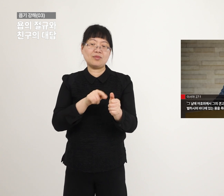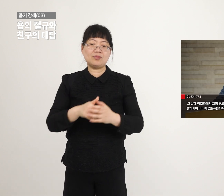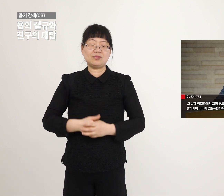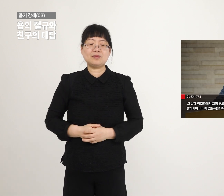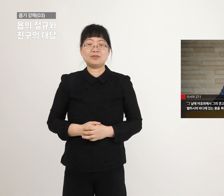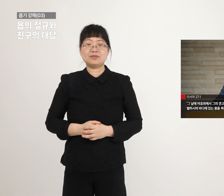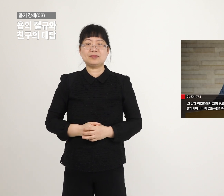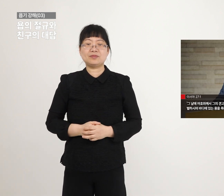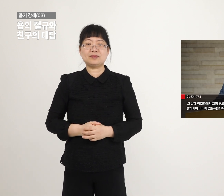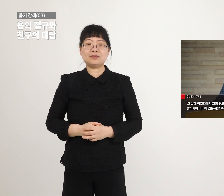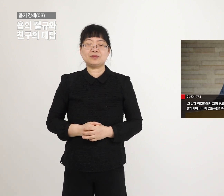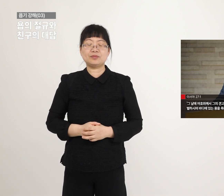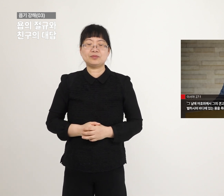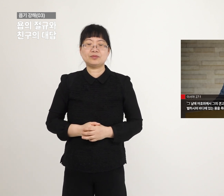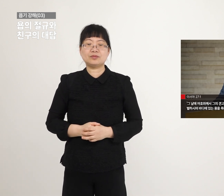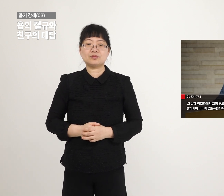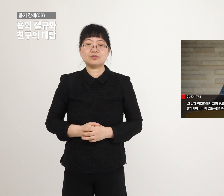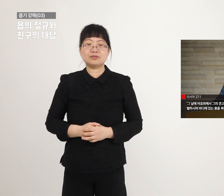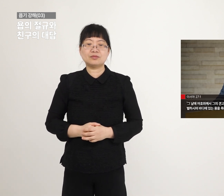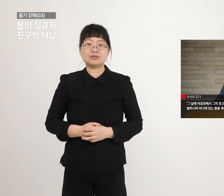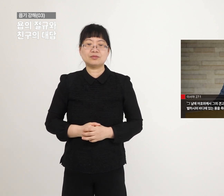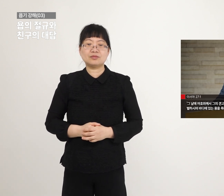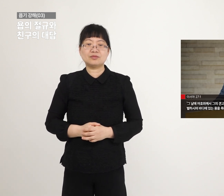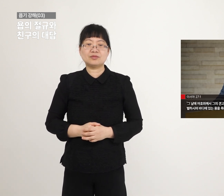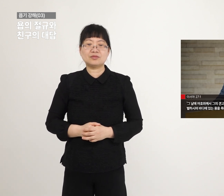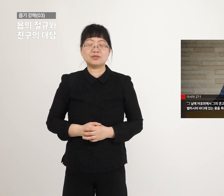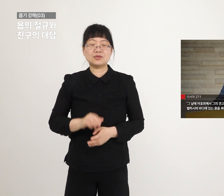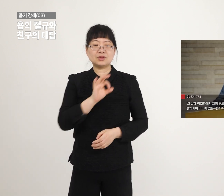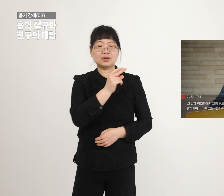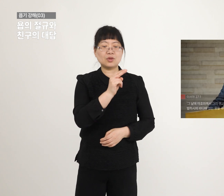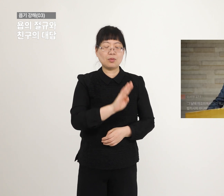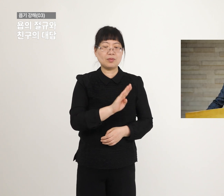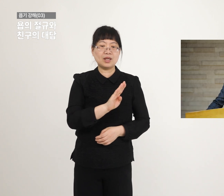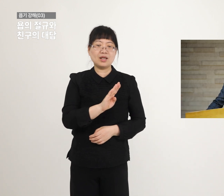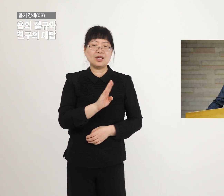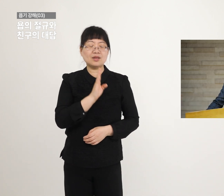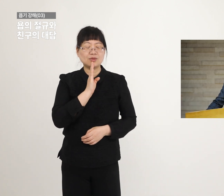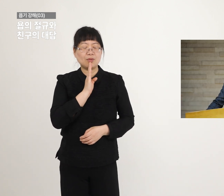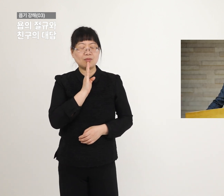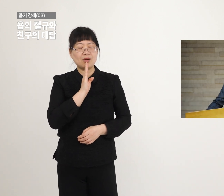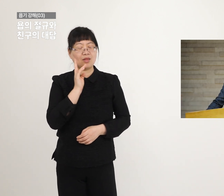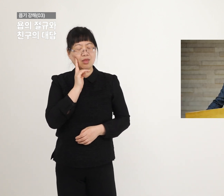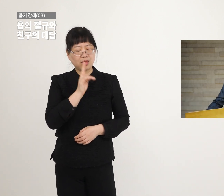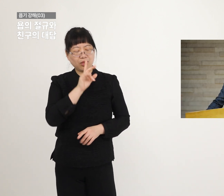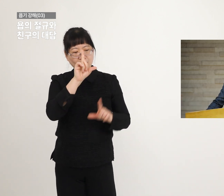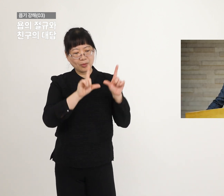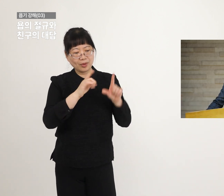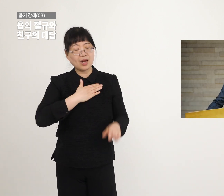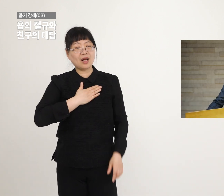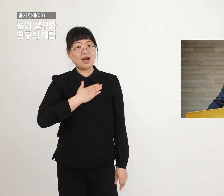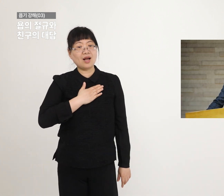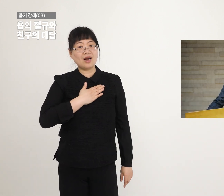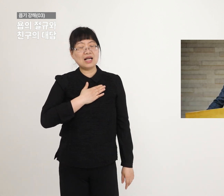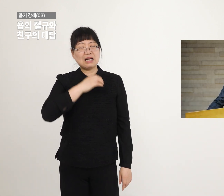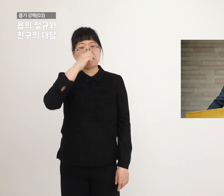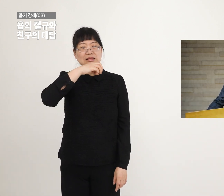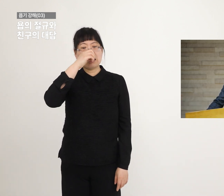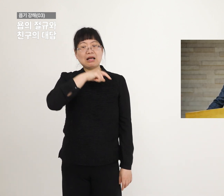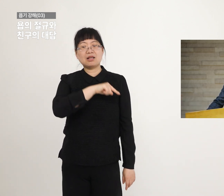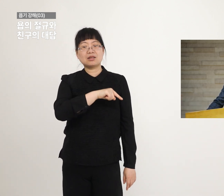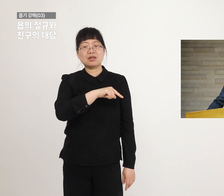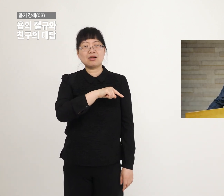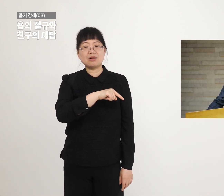정도로 이해를 하면 좋겠습니다. 그러니까 욥이 어느 정도 처절한지 아시겠죠? 차라리 그냥